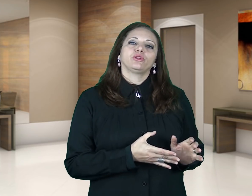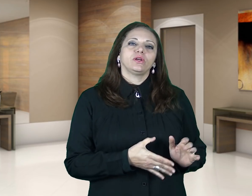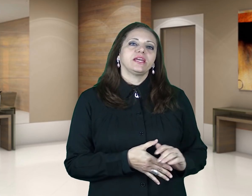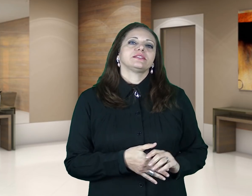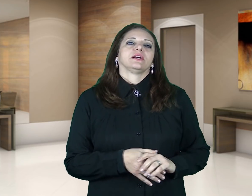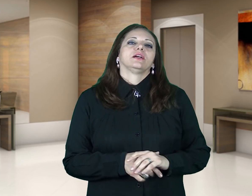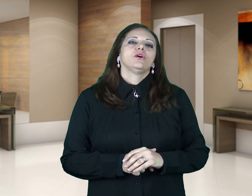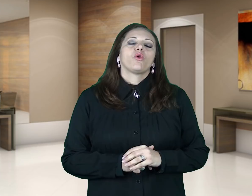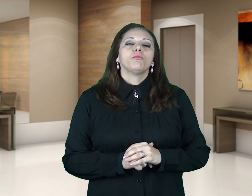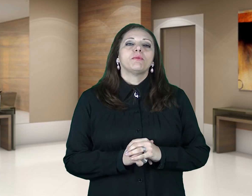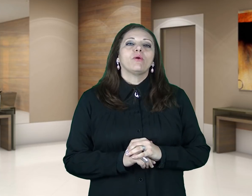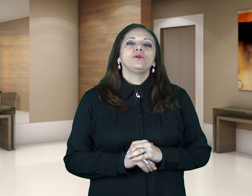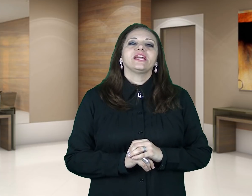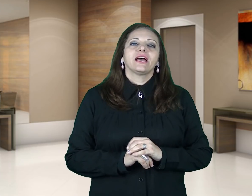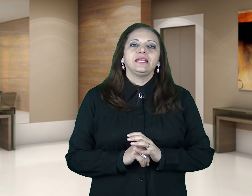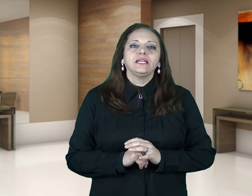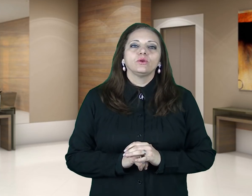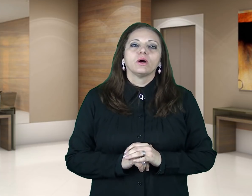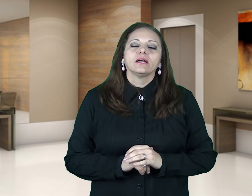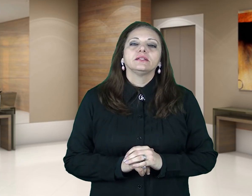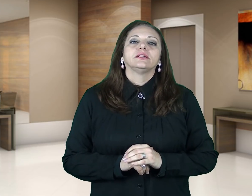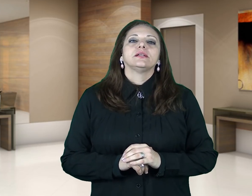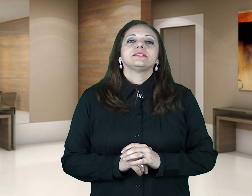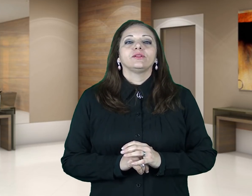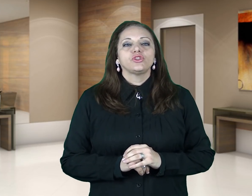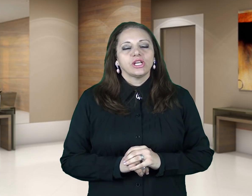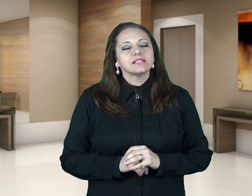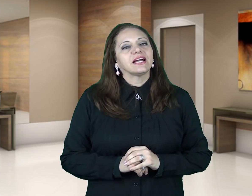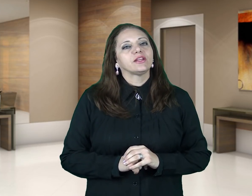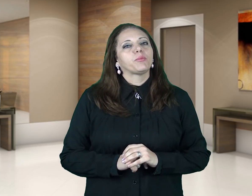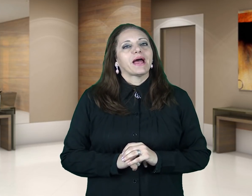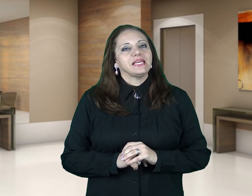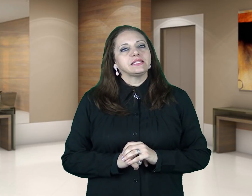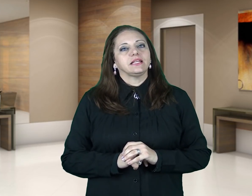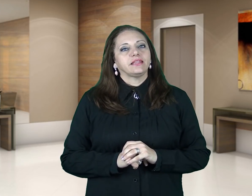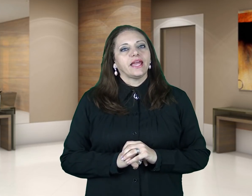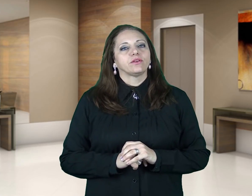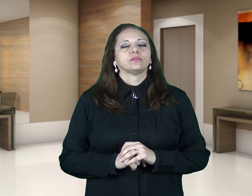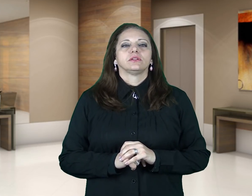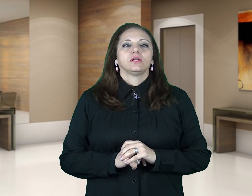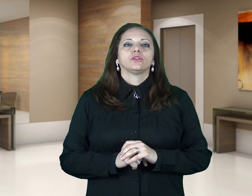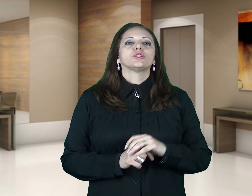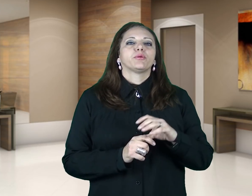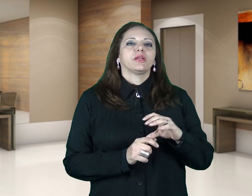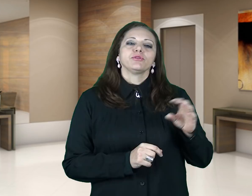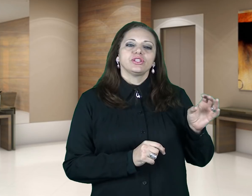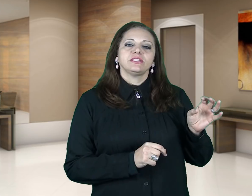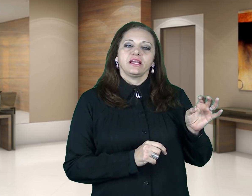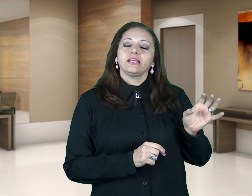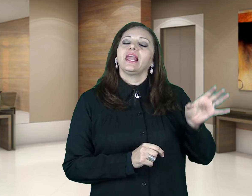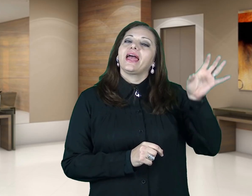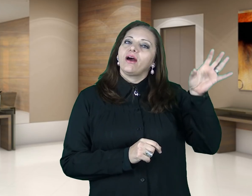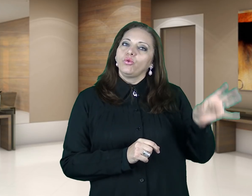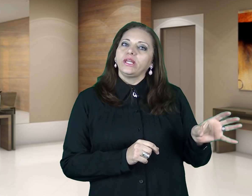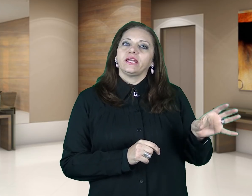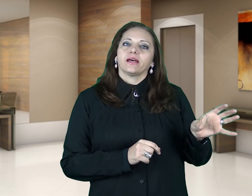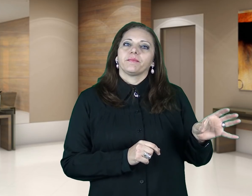língua portuguesa como uma única língua sendo utilizada no país inteiro, nós podemos dizer que ela é